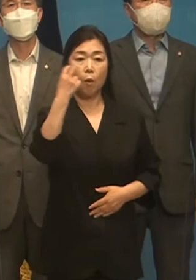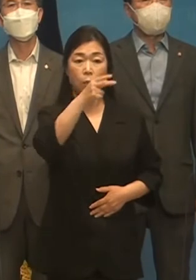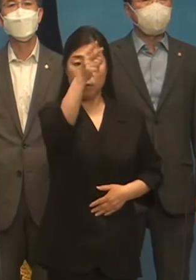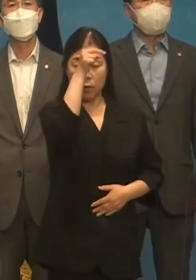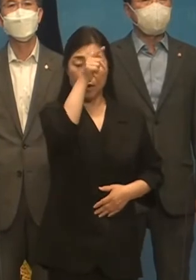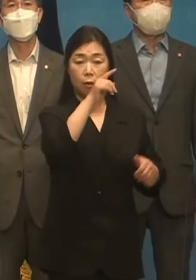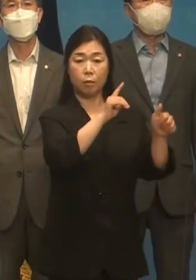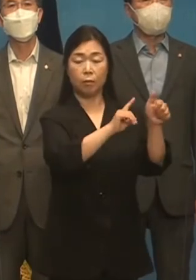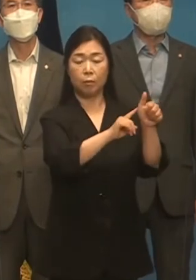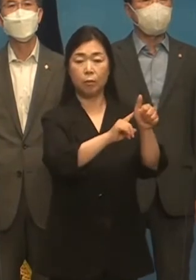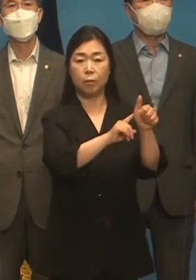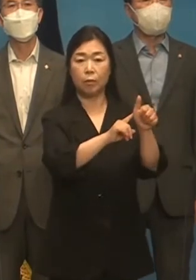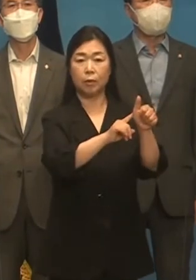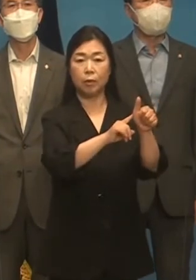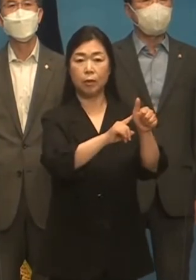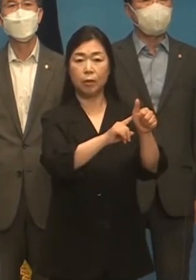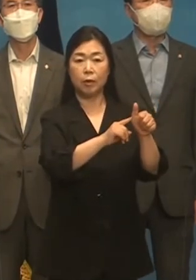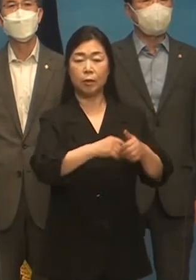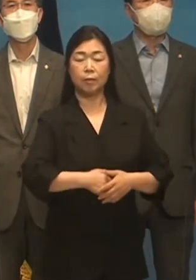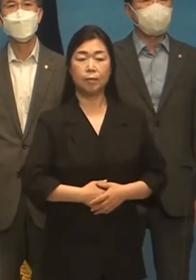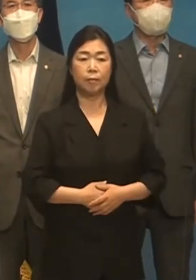검찰의